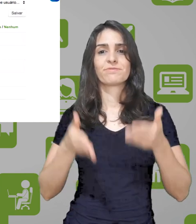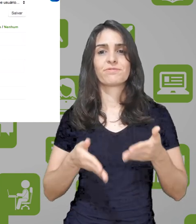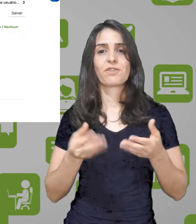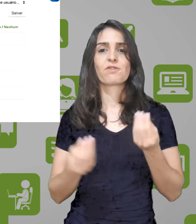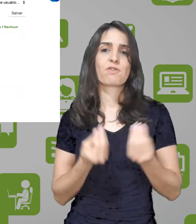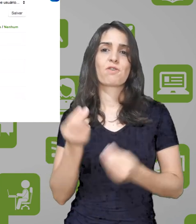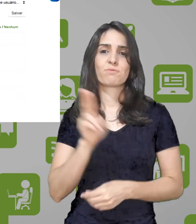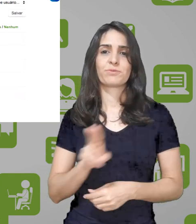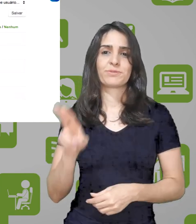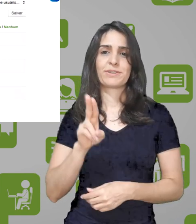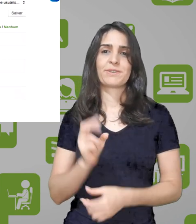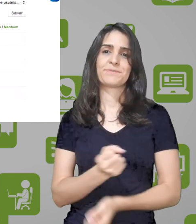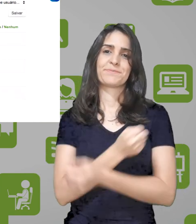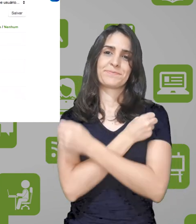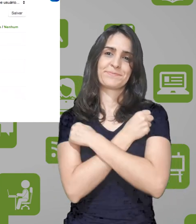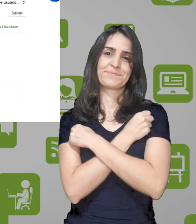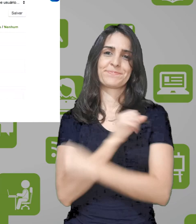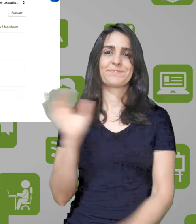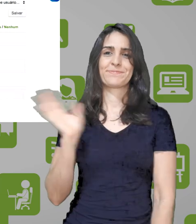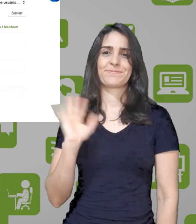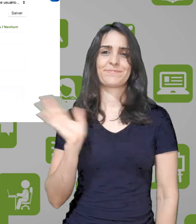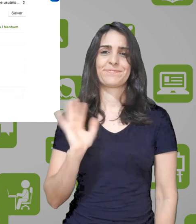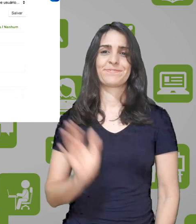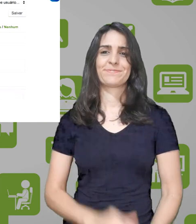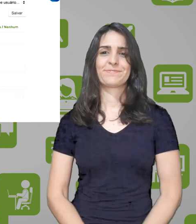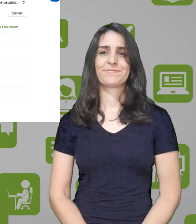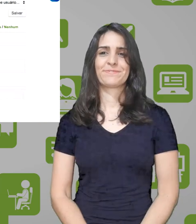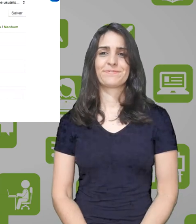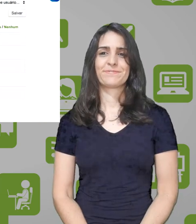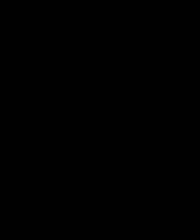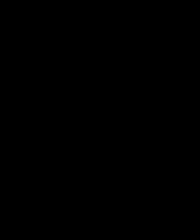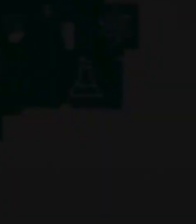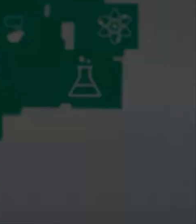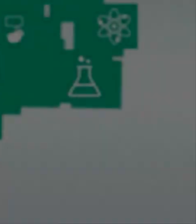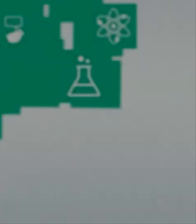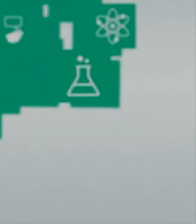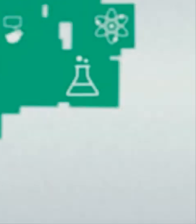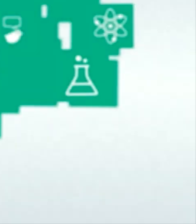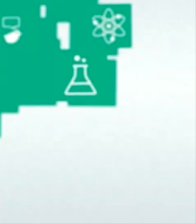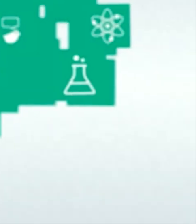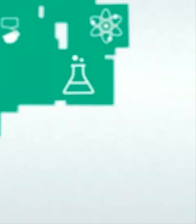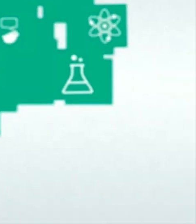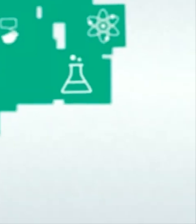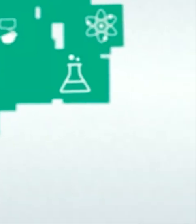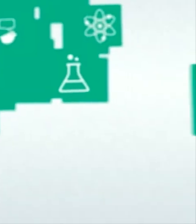aqui com foco na sua utilização um abraço e até a próxima um